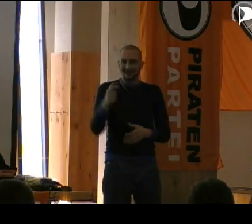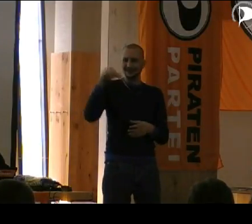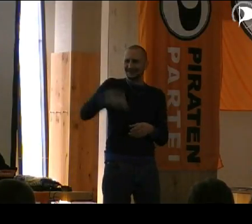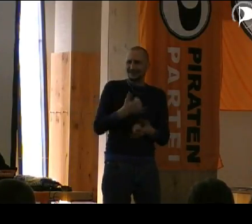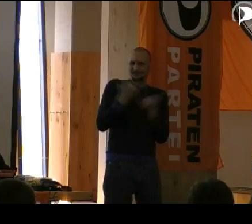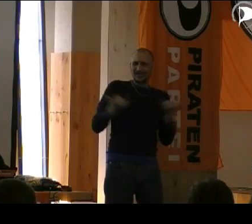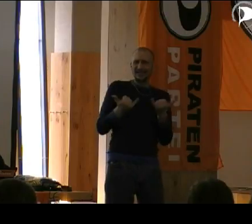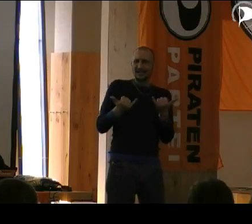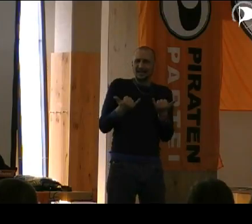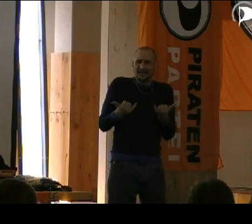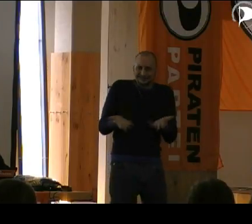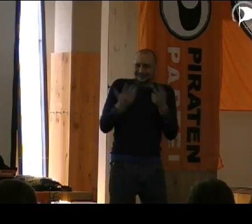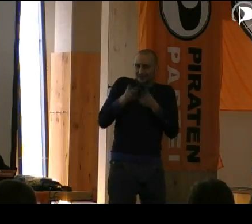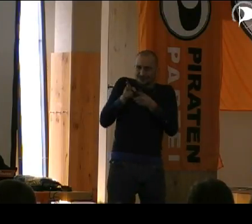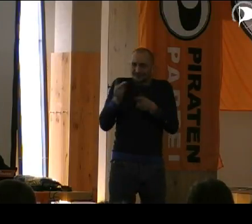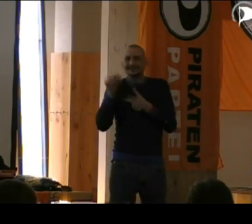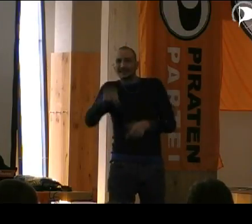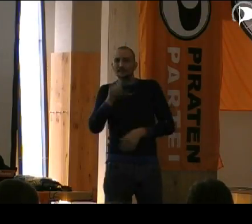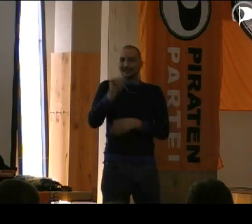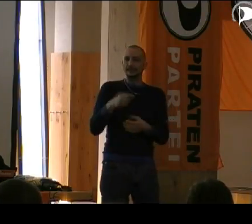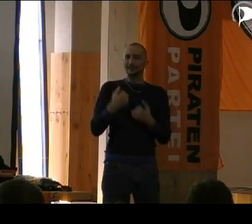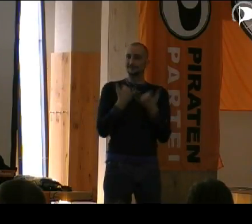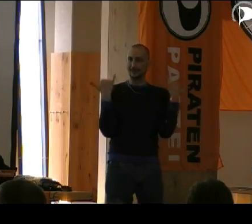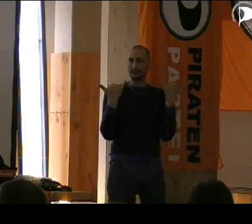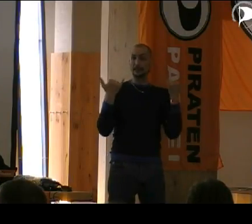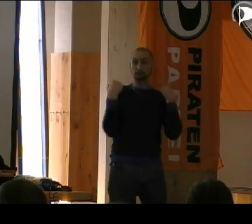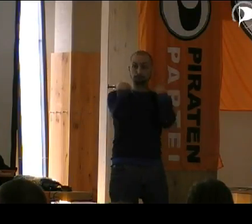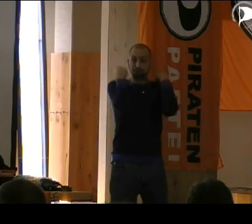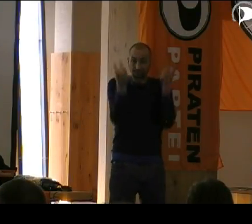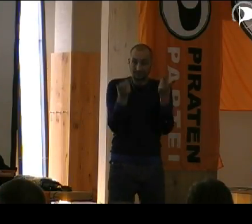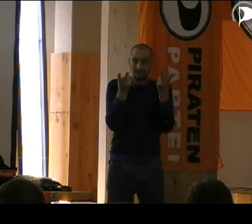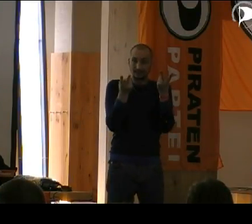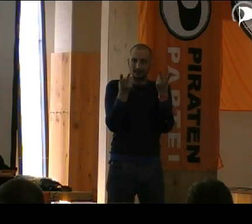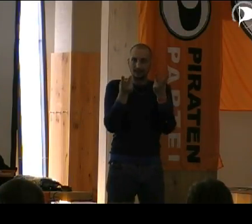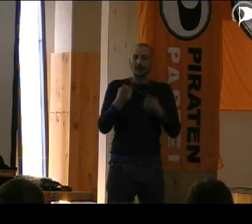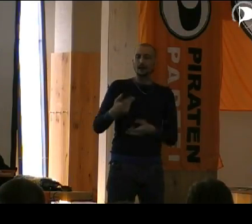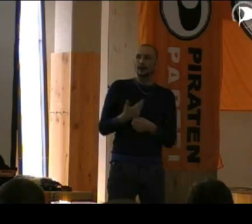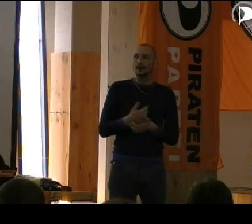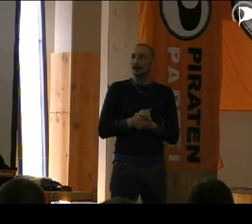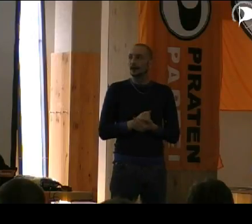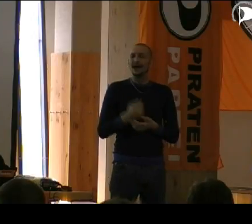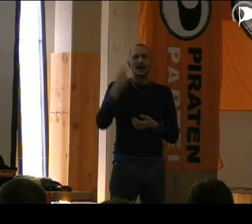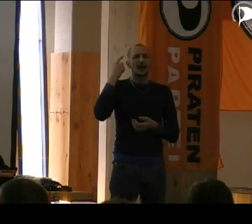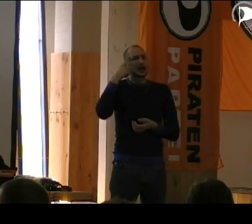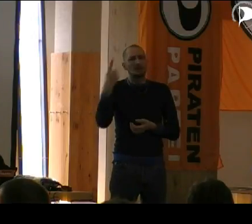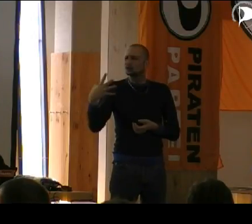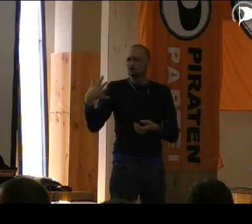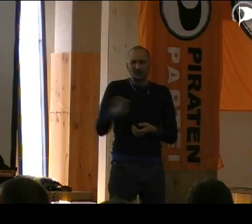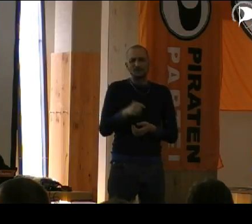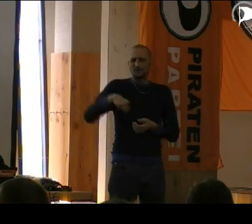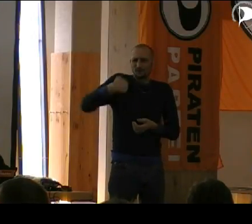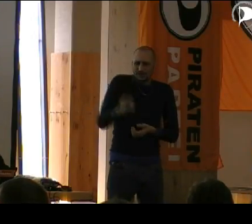element das sich aufgelehnt gegen das ist herzlich möchte ich glaube nicht dass wir das wieder in dieser